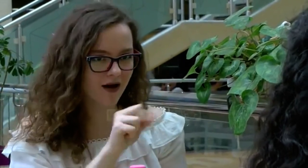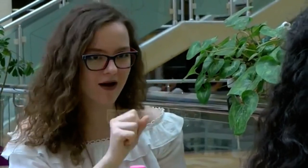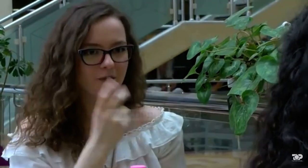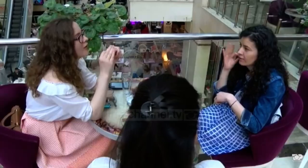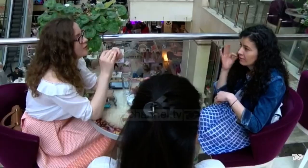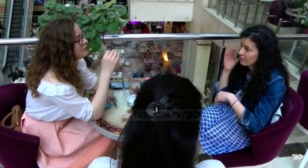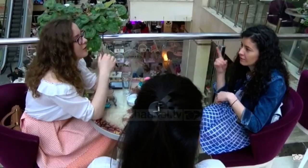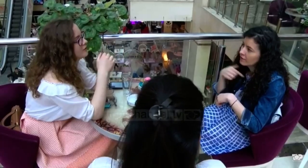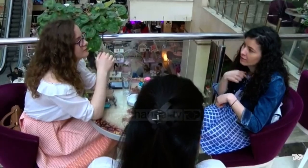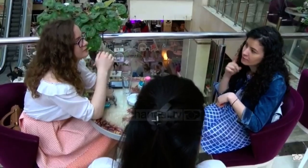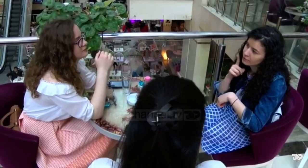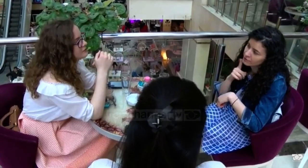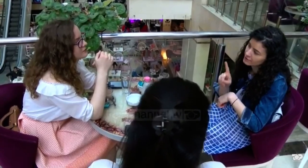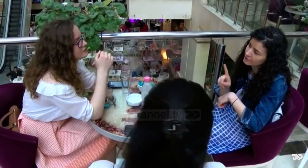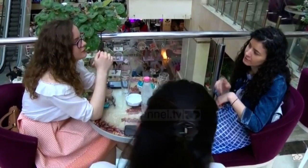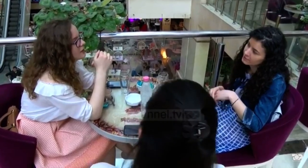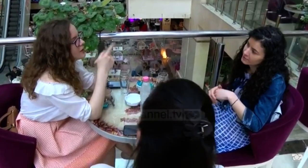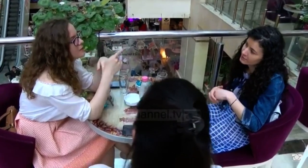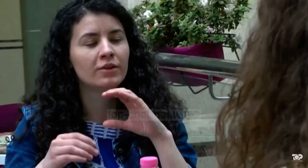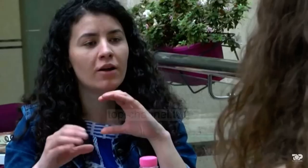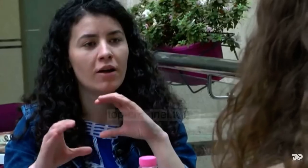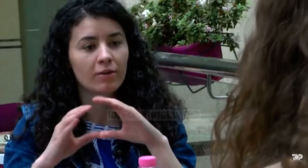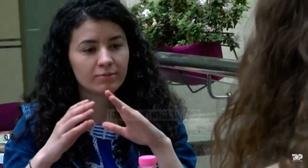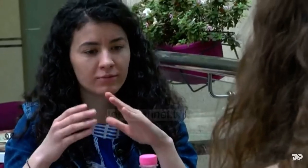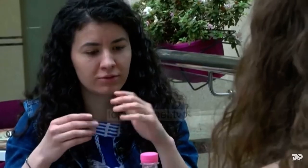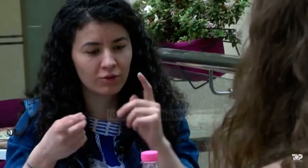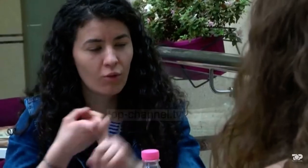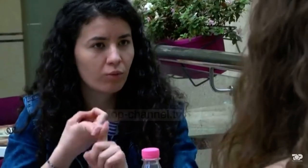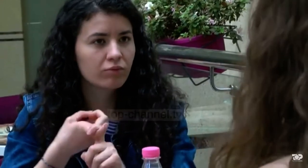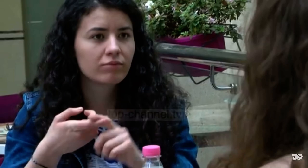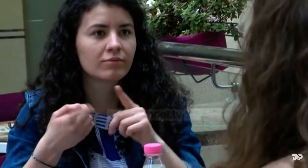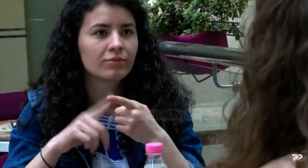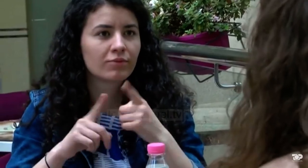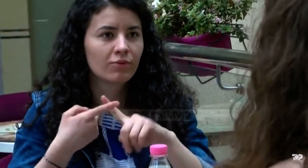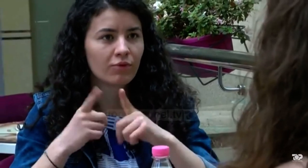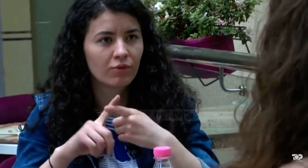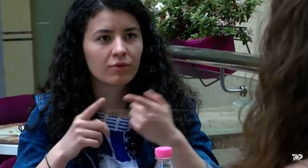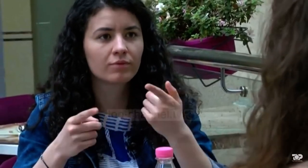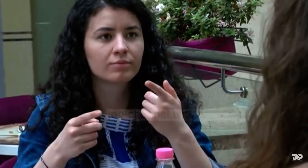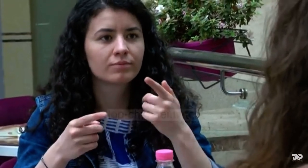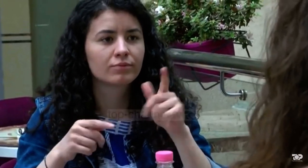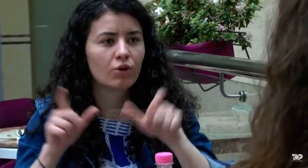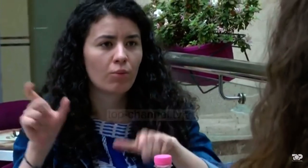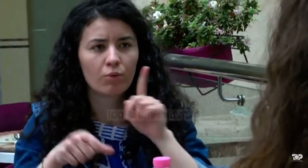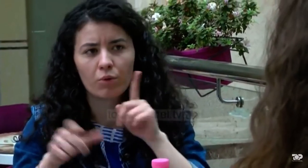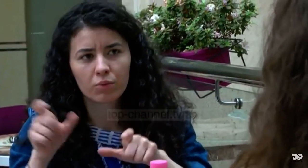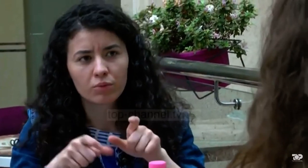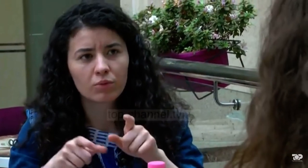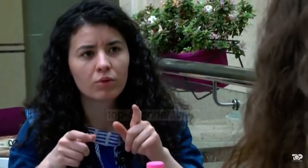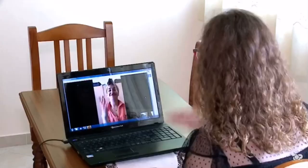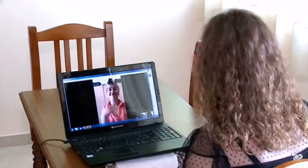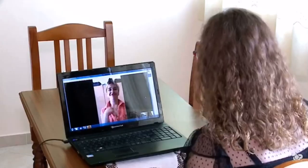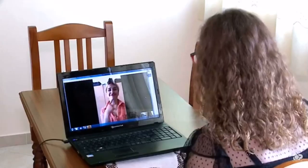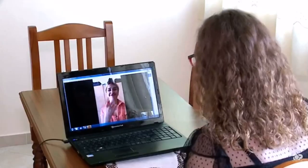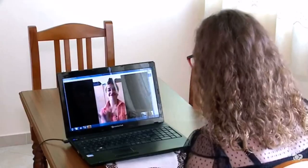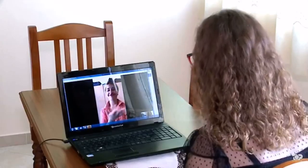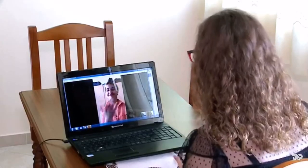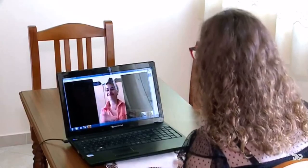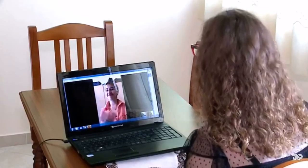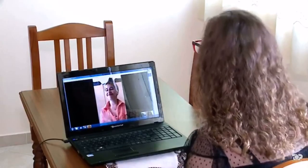Sipas lajmit të Top Channel se në Shqipëri nuk ofrohen kurse për gjuhën e shenjave që nga viti 2005, për mungesë fondesh nga qeveria, por edhe faktit që